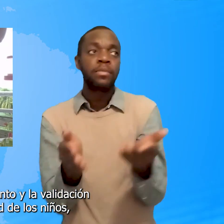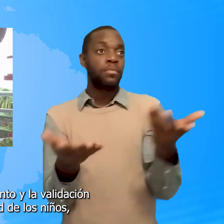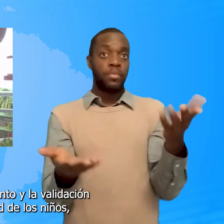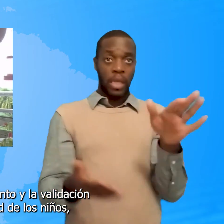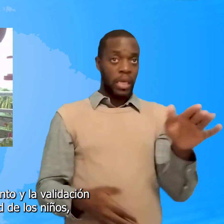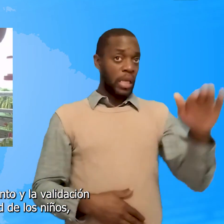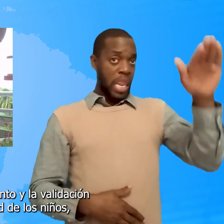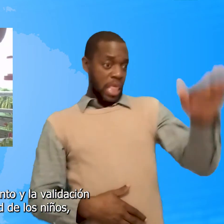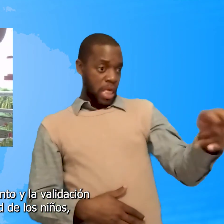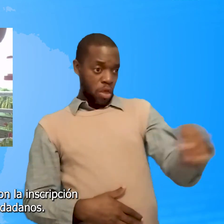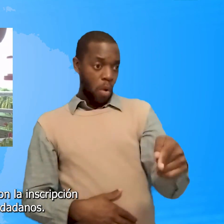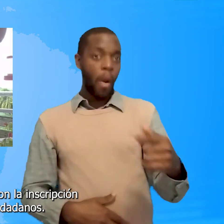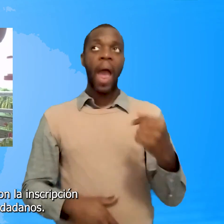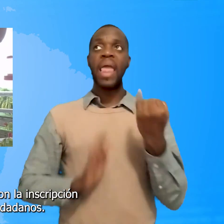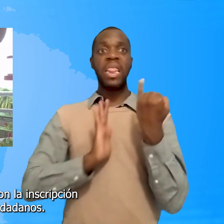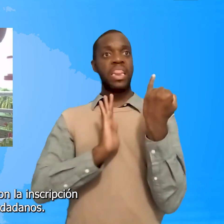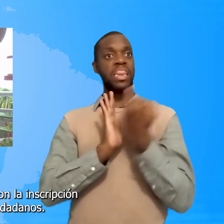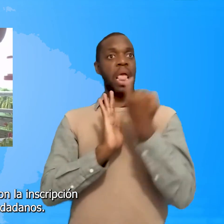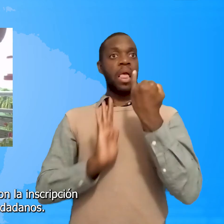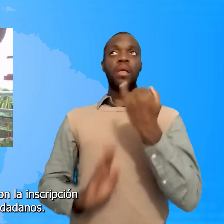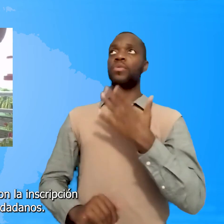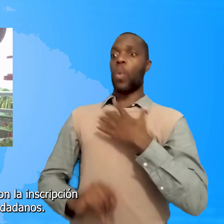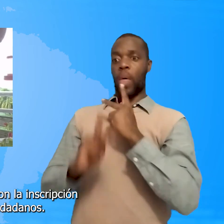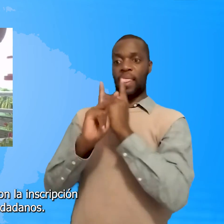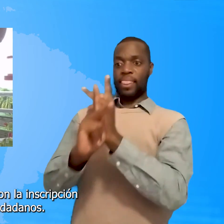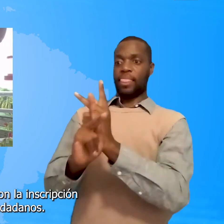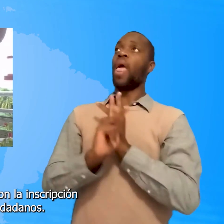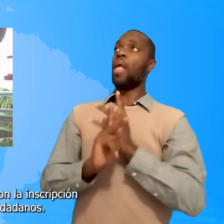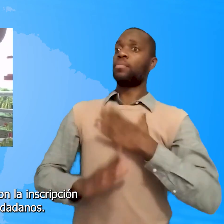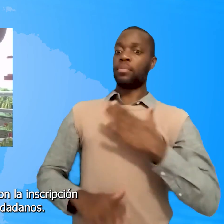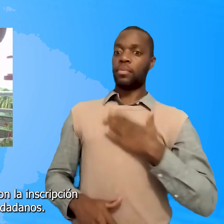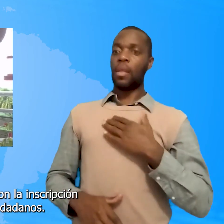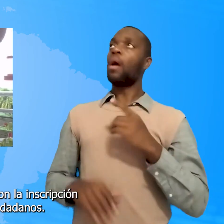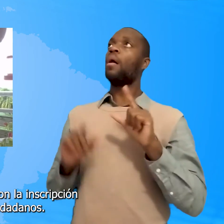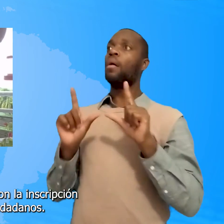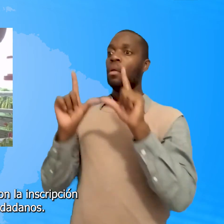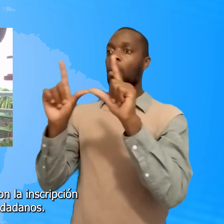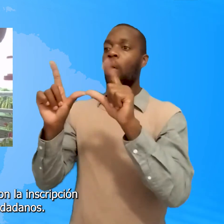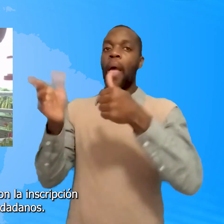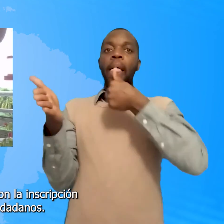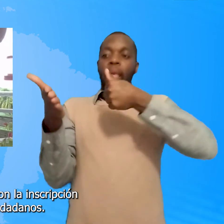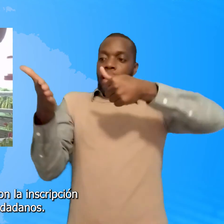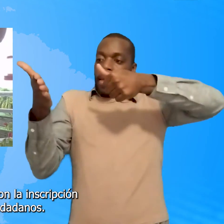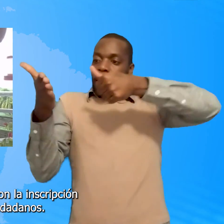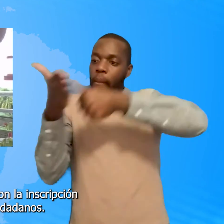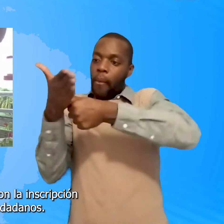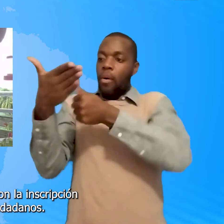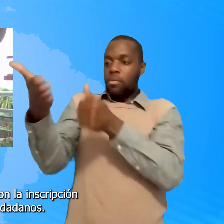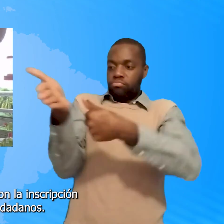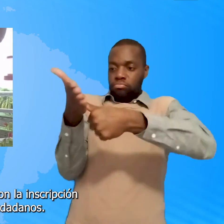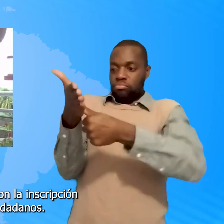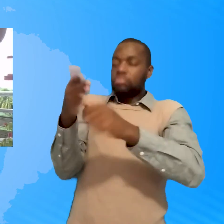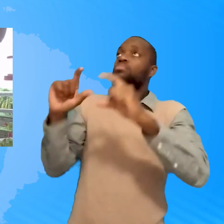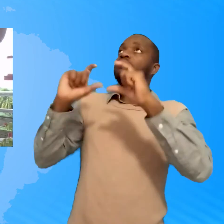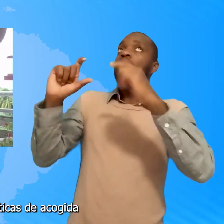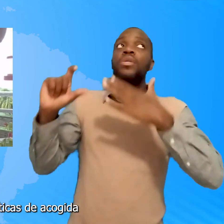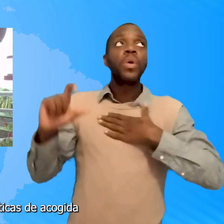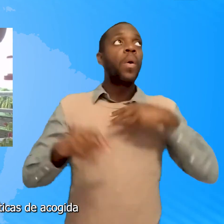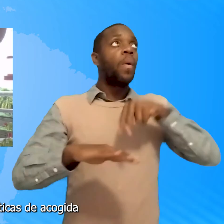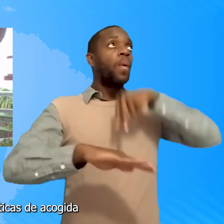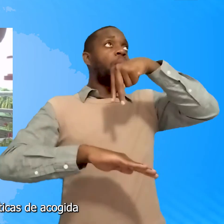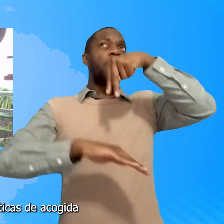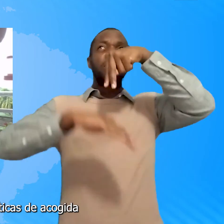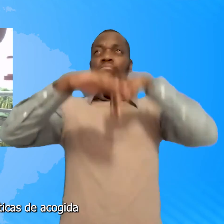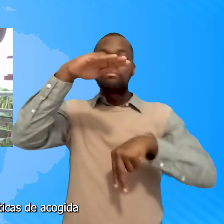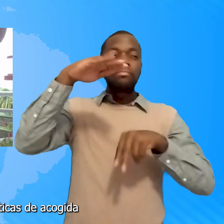la identidad de los niños, ¿no? La cedulación, la inscripción como ciudadanos,